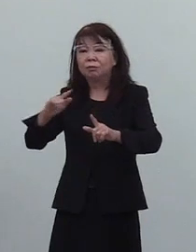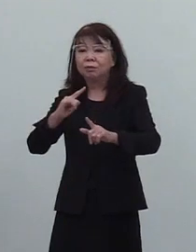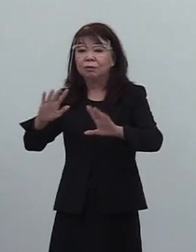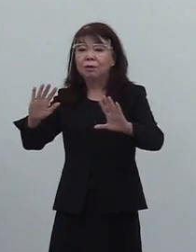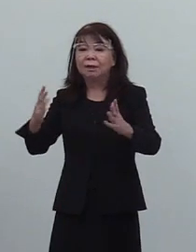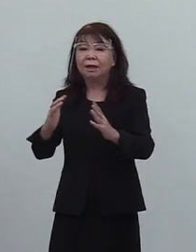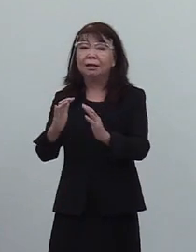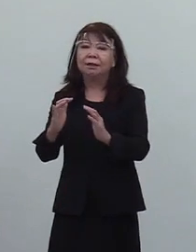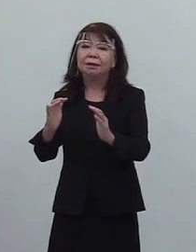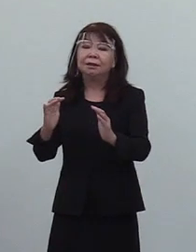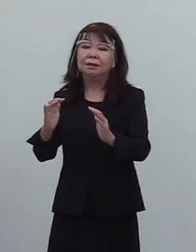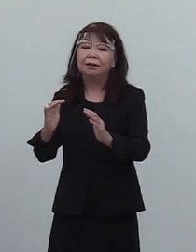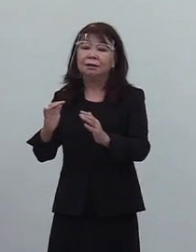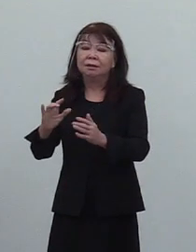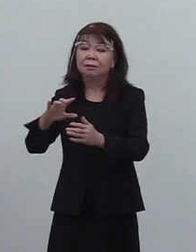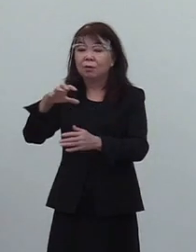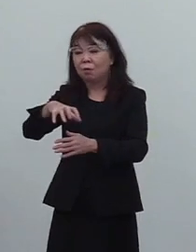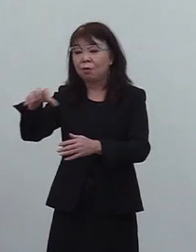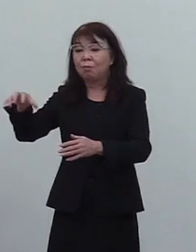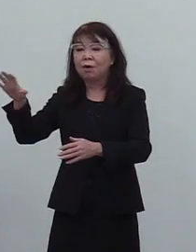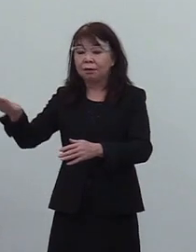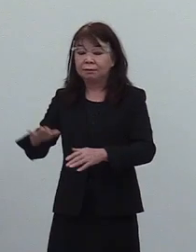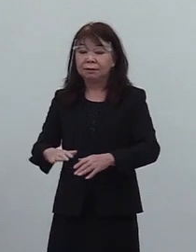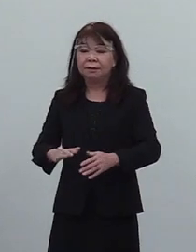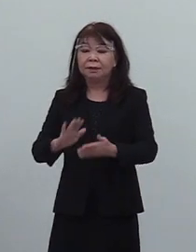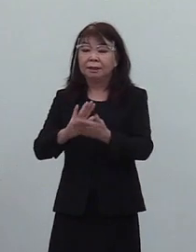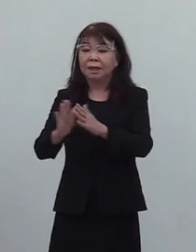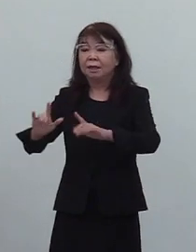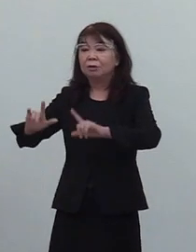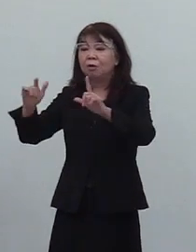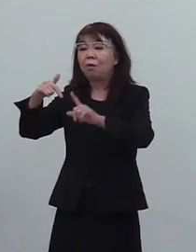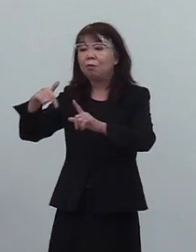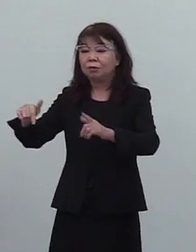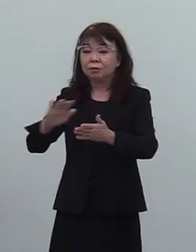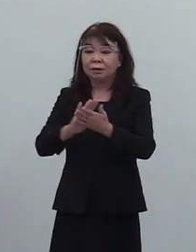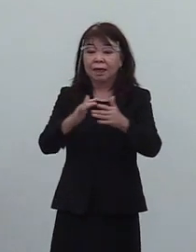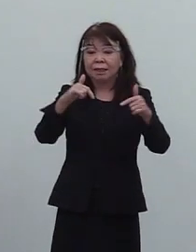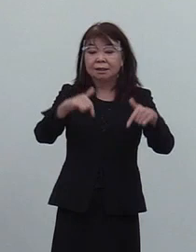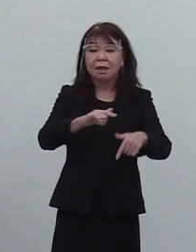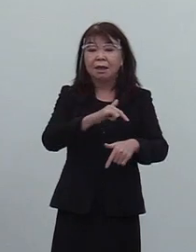私ども県政府とか検討部とかと言わせていただくのは、やはりどうしてもこの、